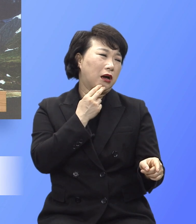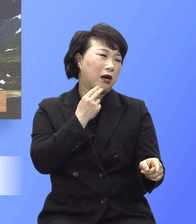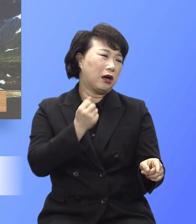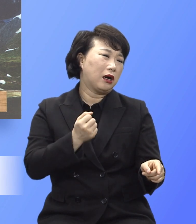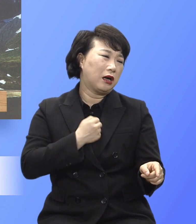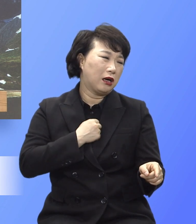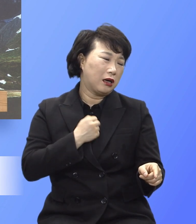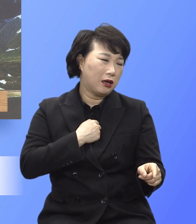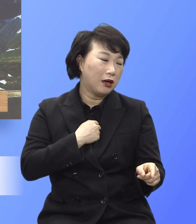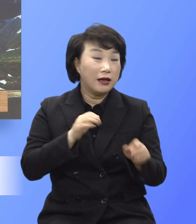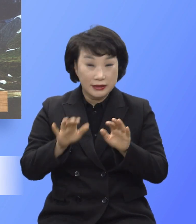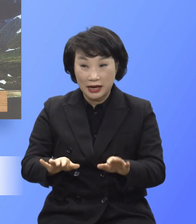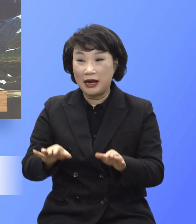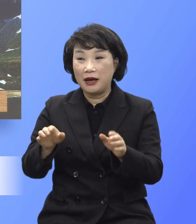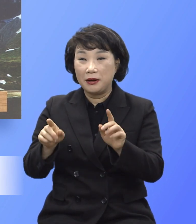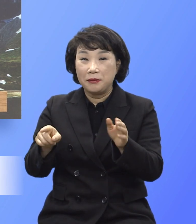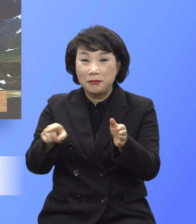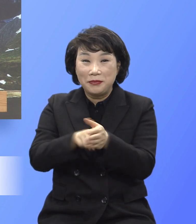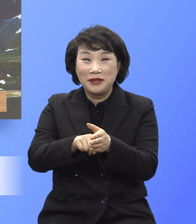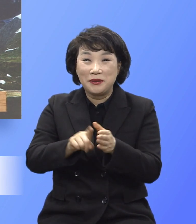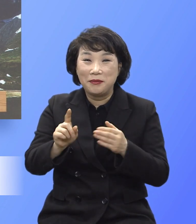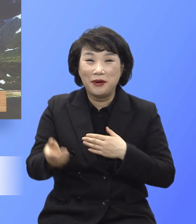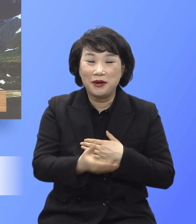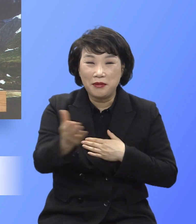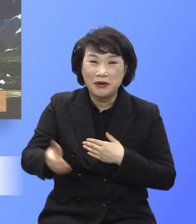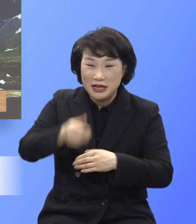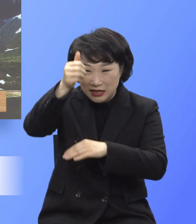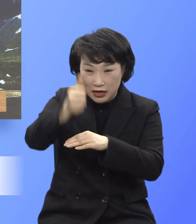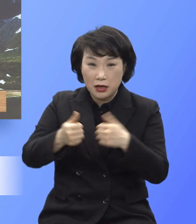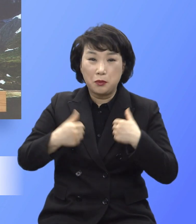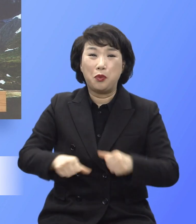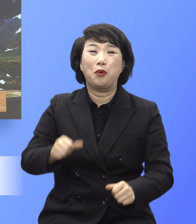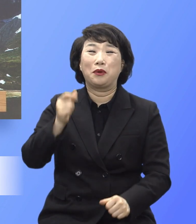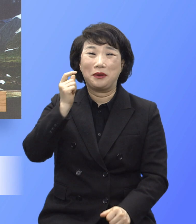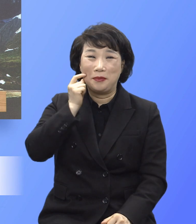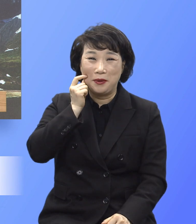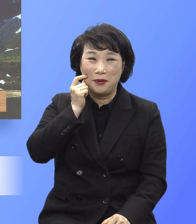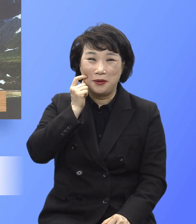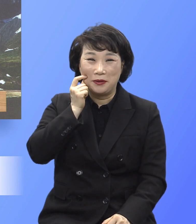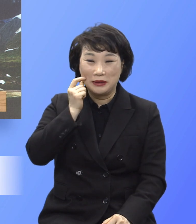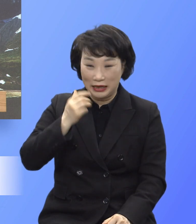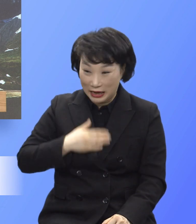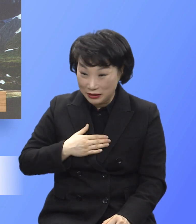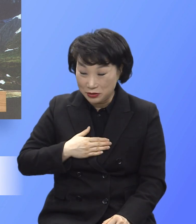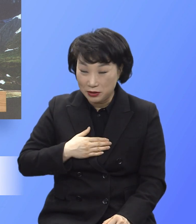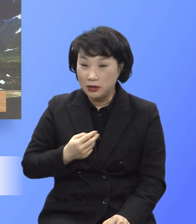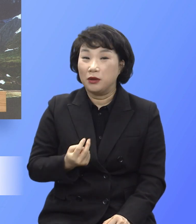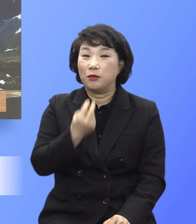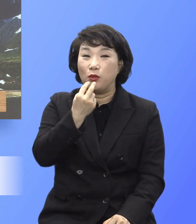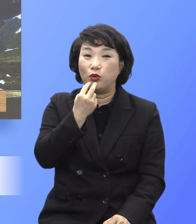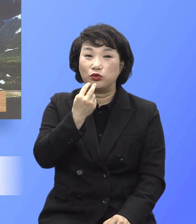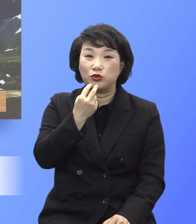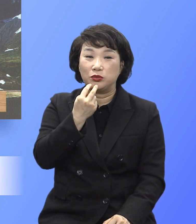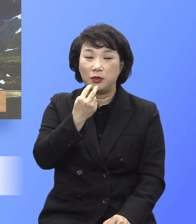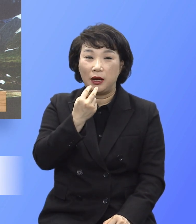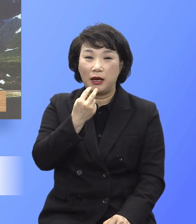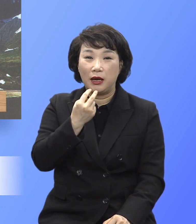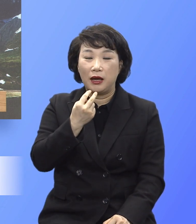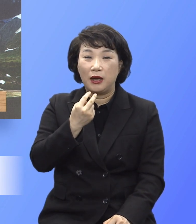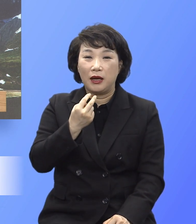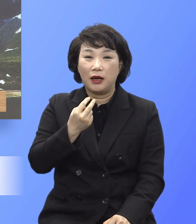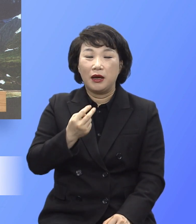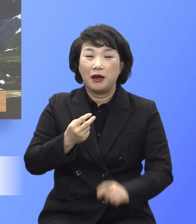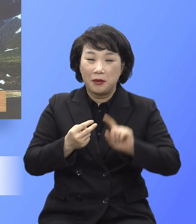사람이에요. 그래서 믿음은 끝까지 포기할 수 없는 것은 내 목숨에 지금